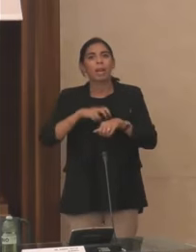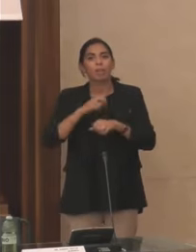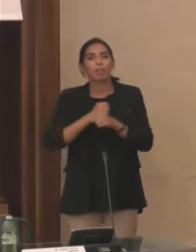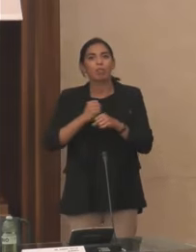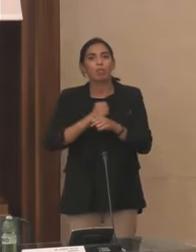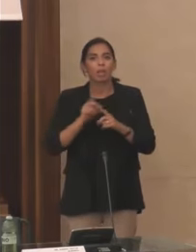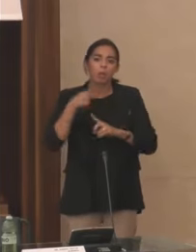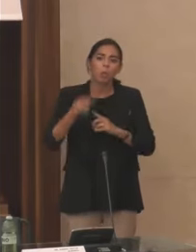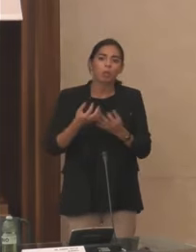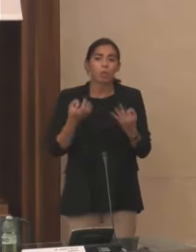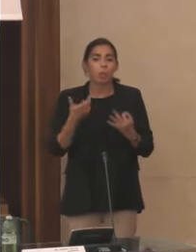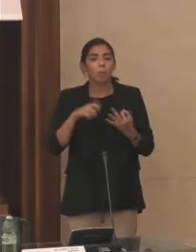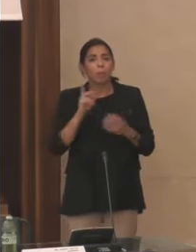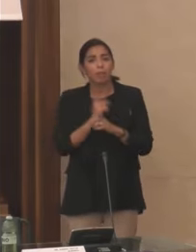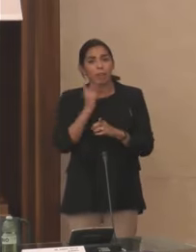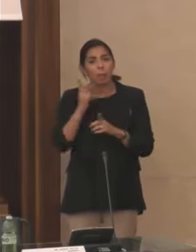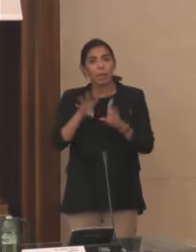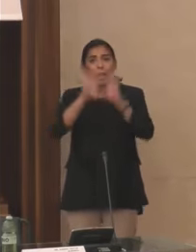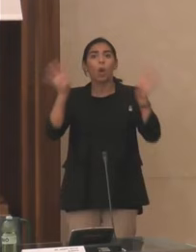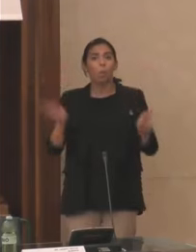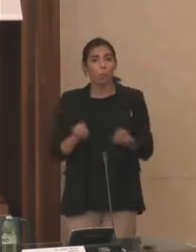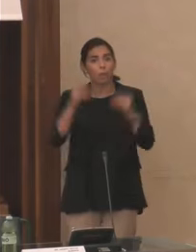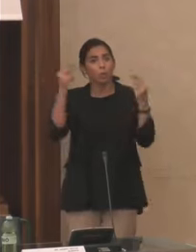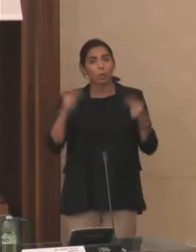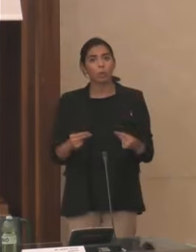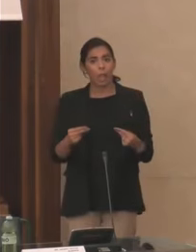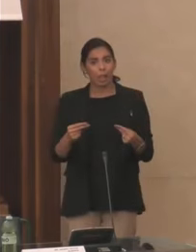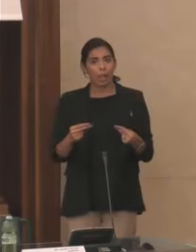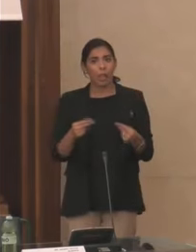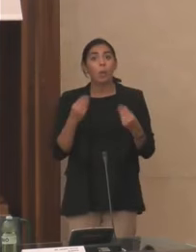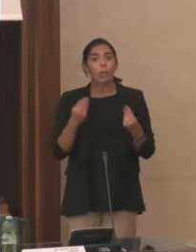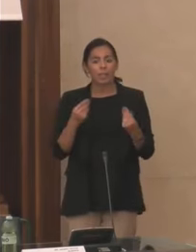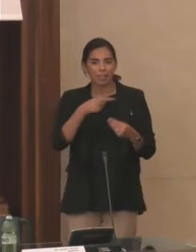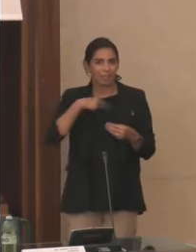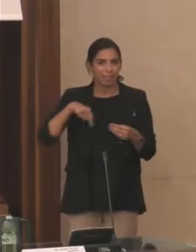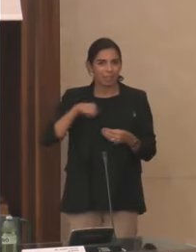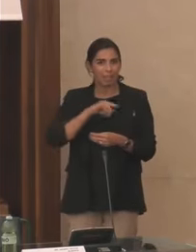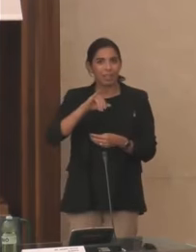una visione della complessità. Quindi Ippocrate Orga,